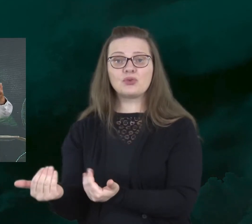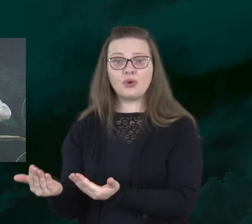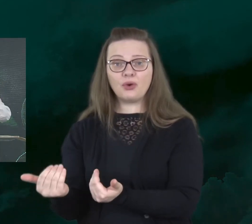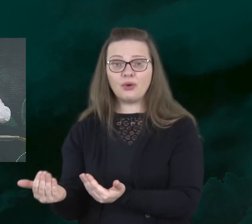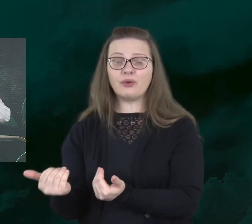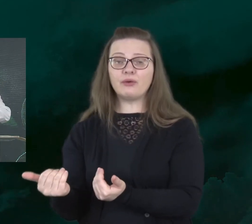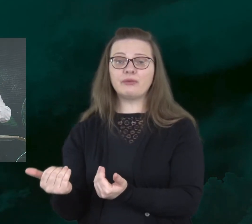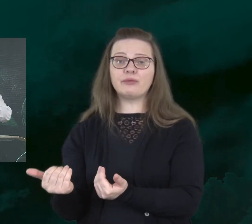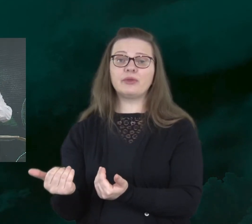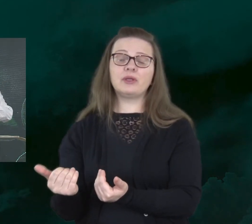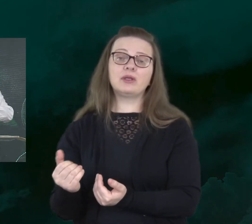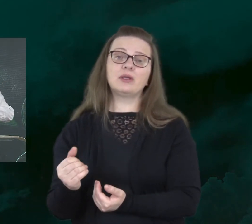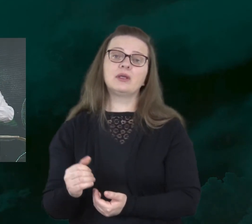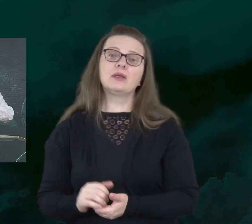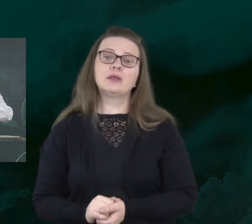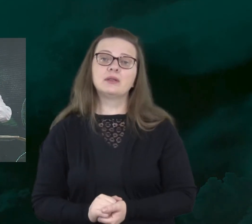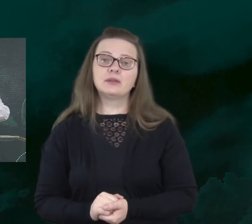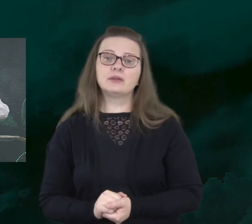outros,